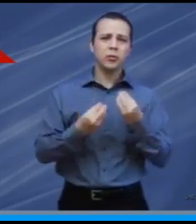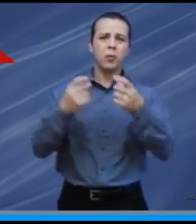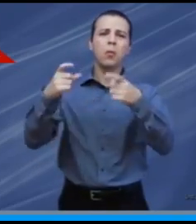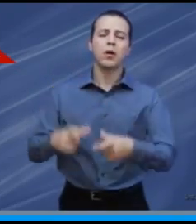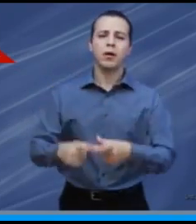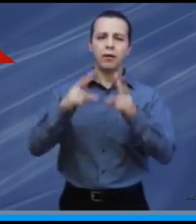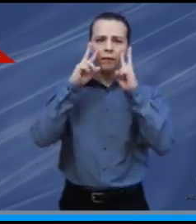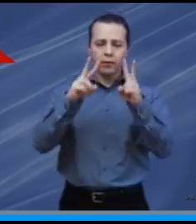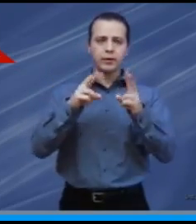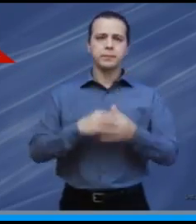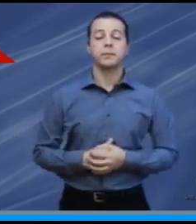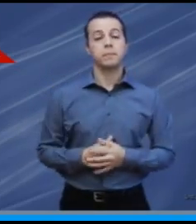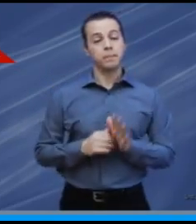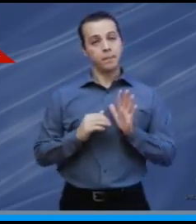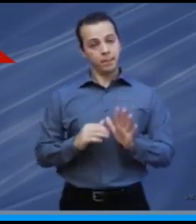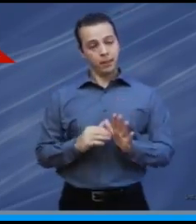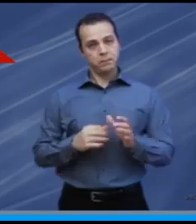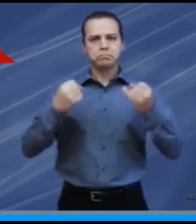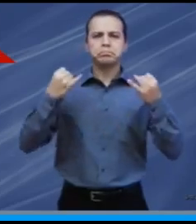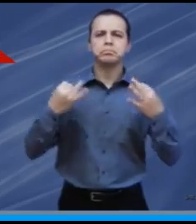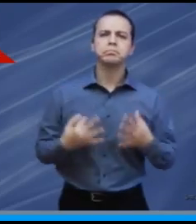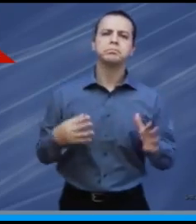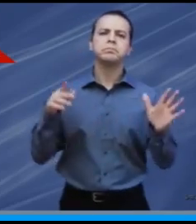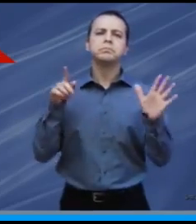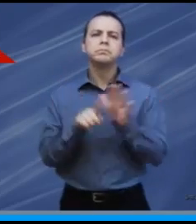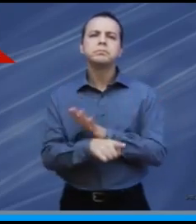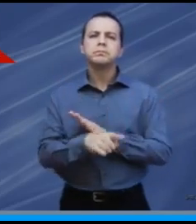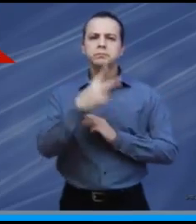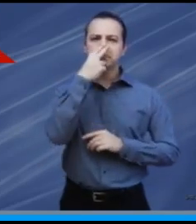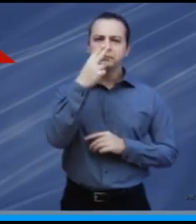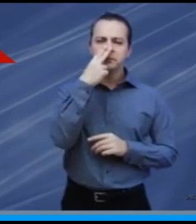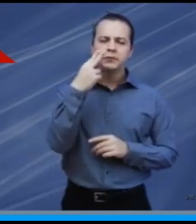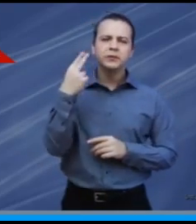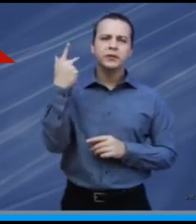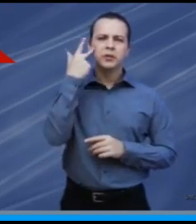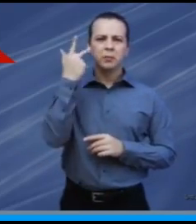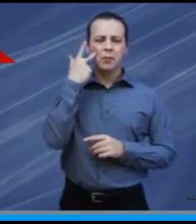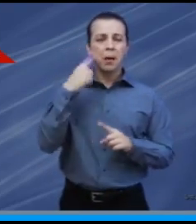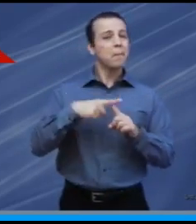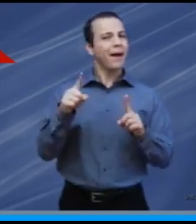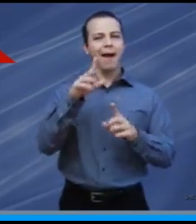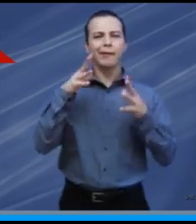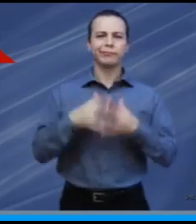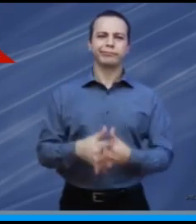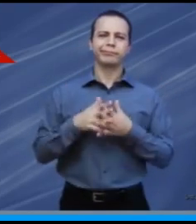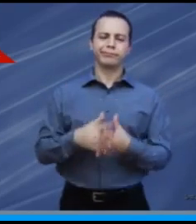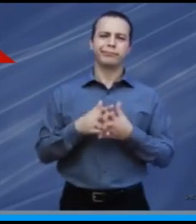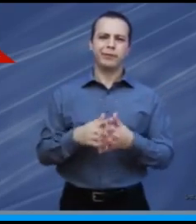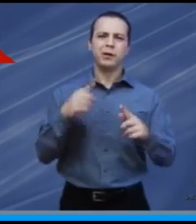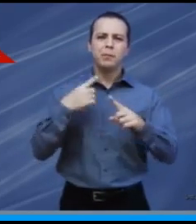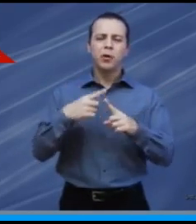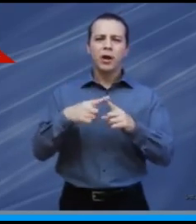uma restrição? Olha, Milton, a questão, ela parece banal, mas ela é complexa, porque ela não